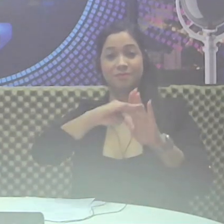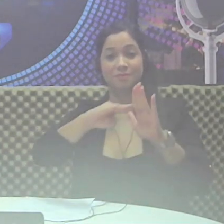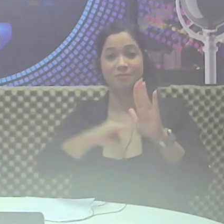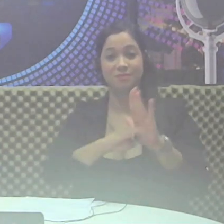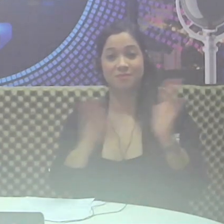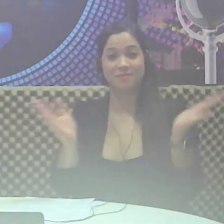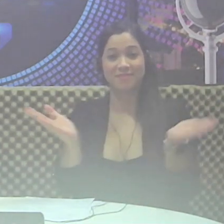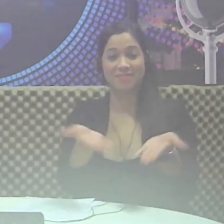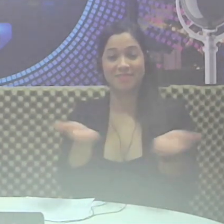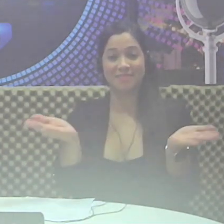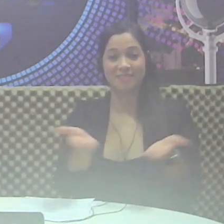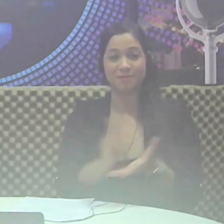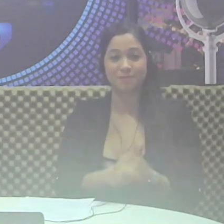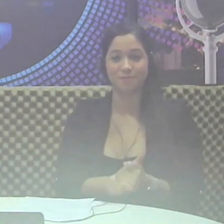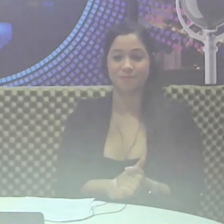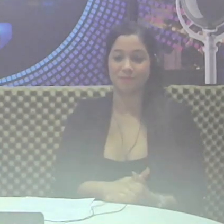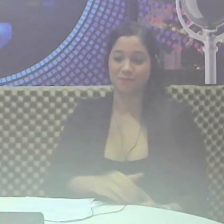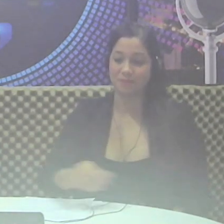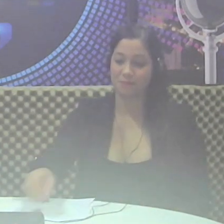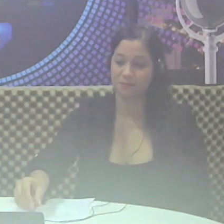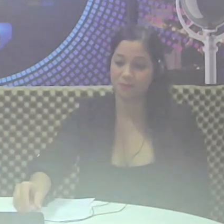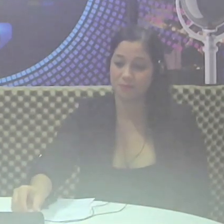os destaques da edição de hoje.